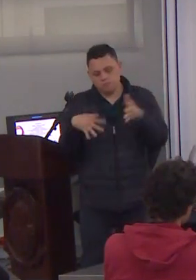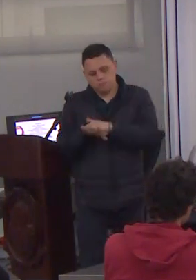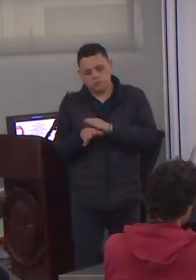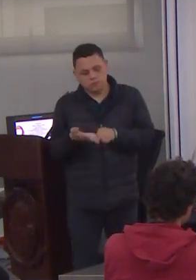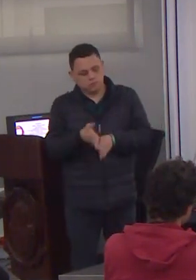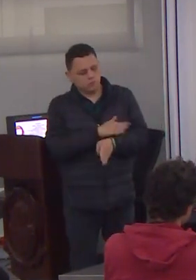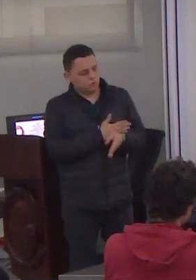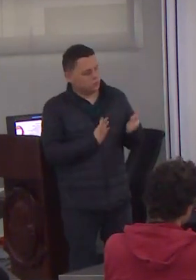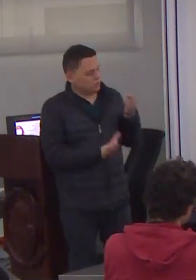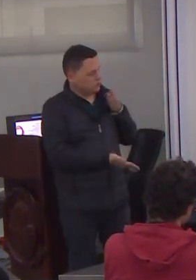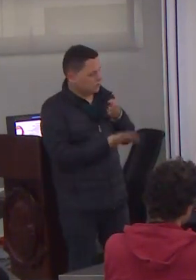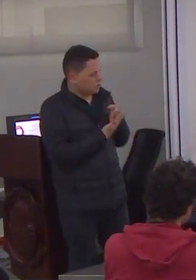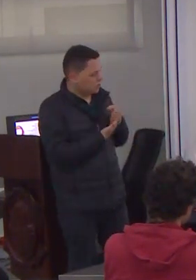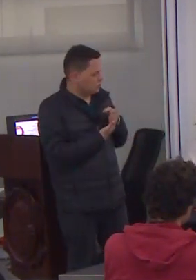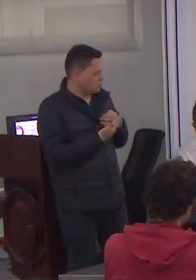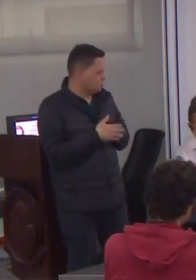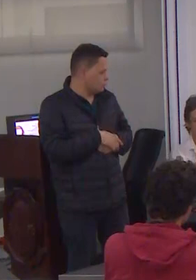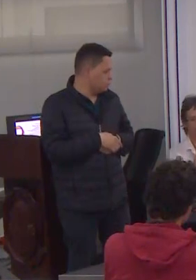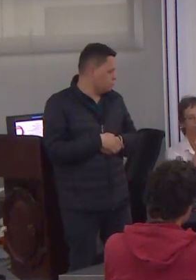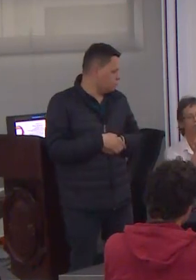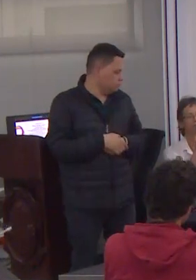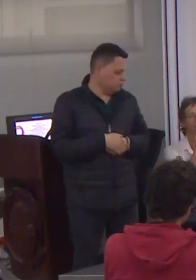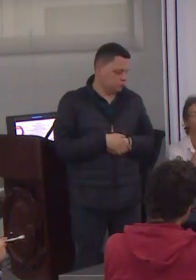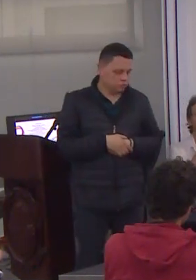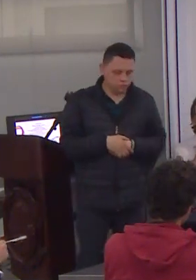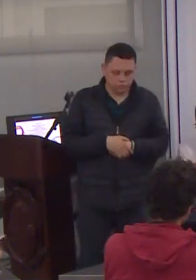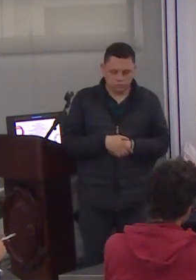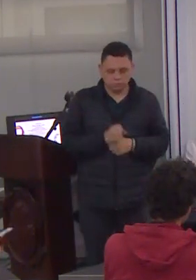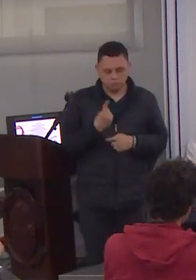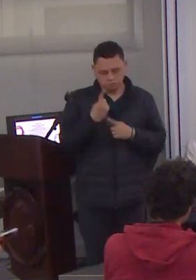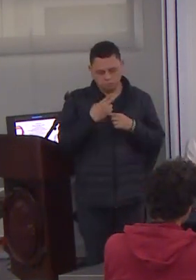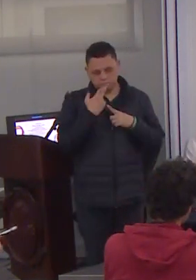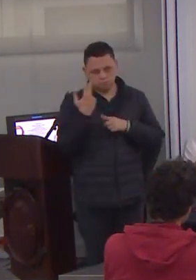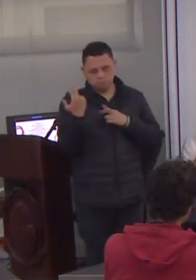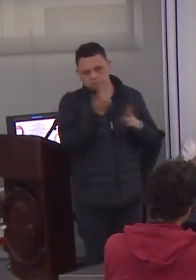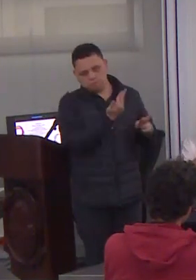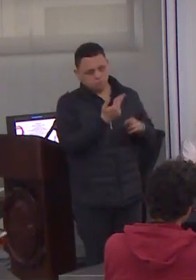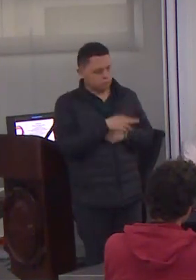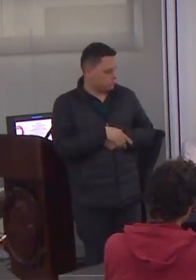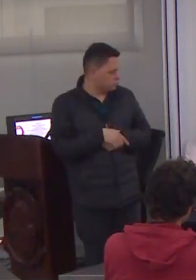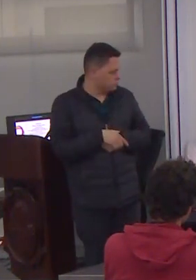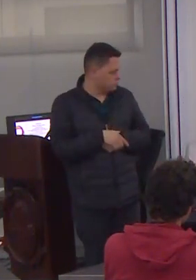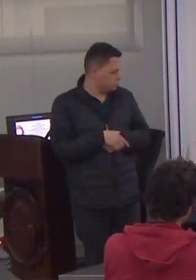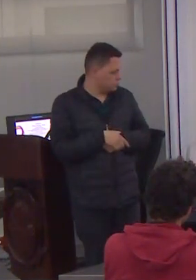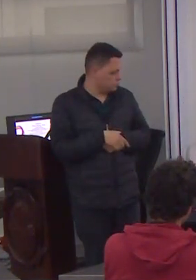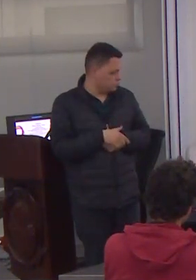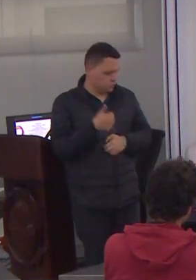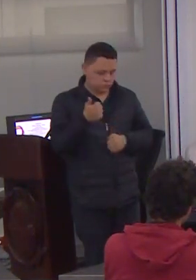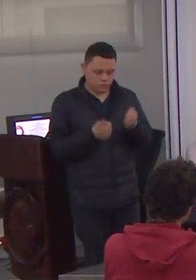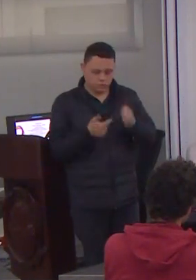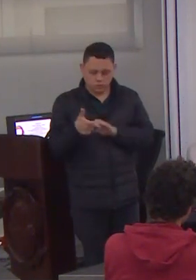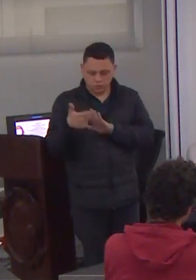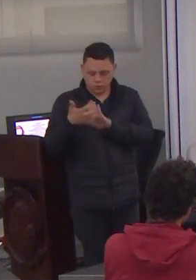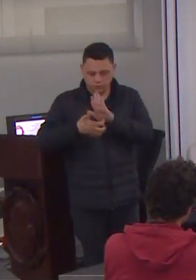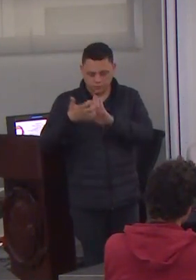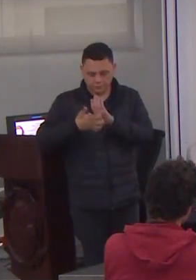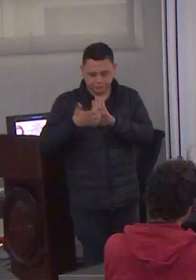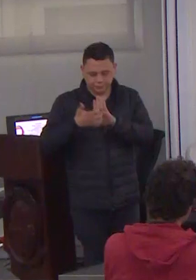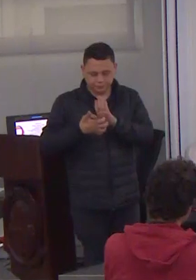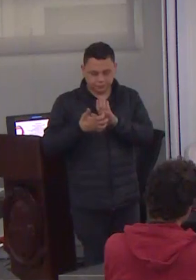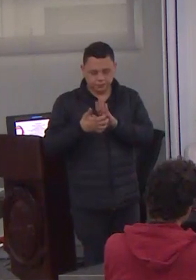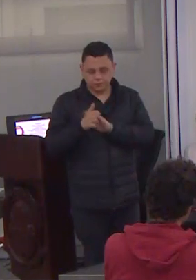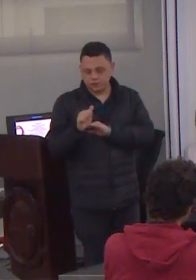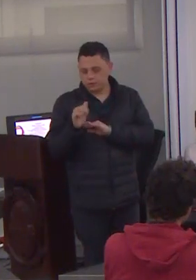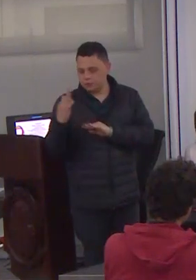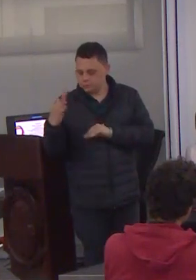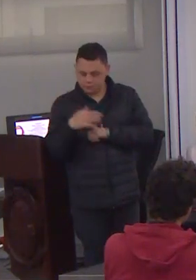mencionó? Bueno primera respuesta ¿qué lugar juegan los diagnósticos en el modelo OAT?